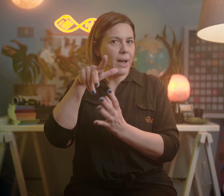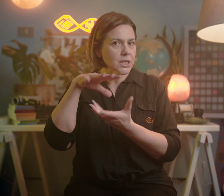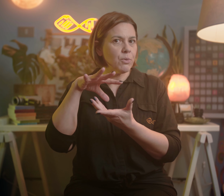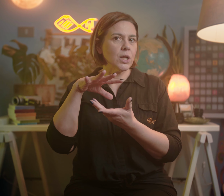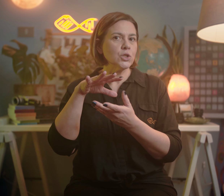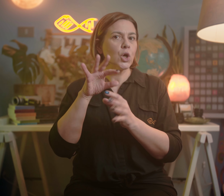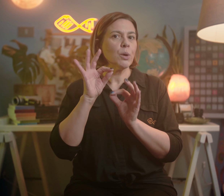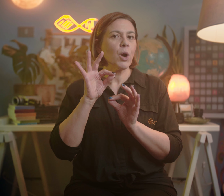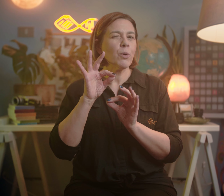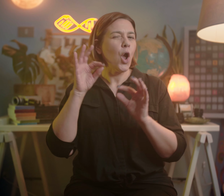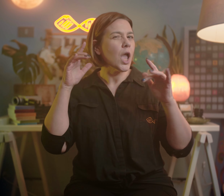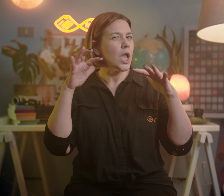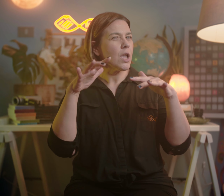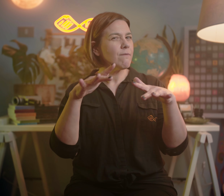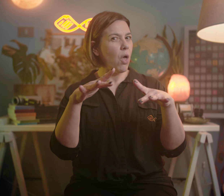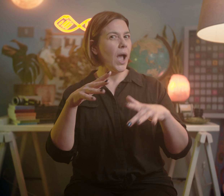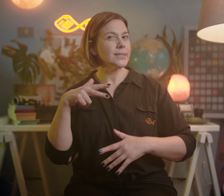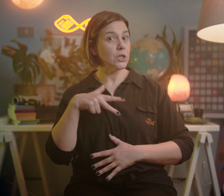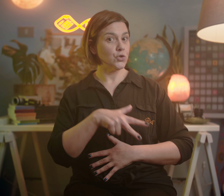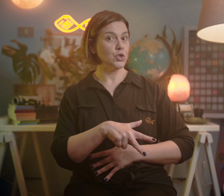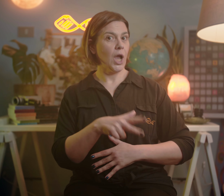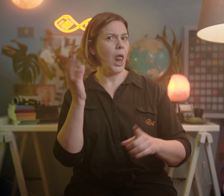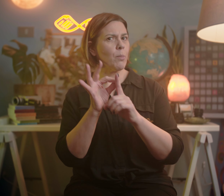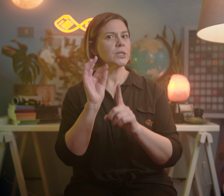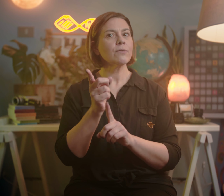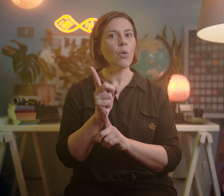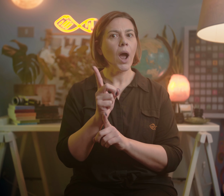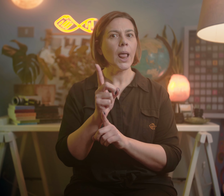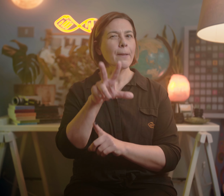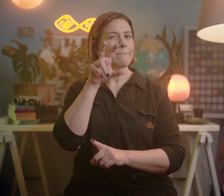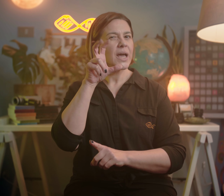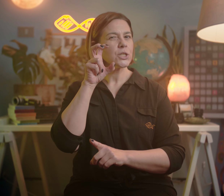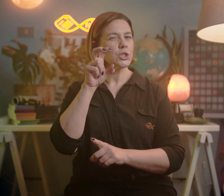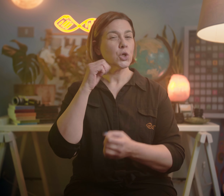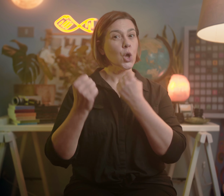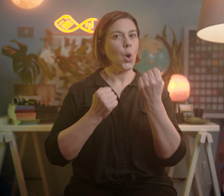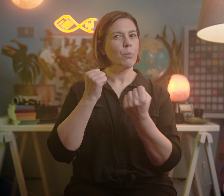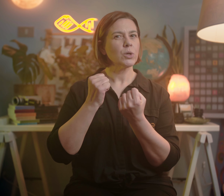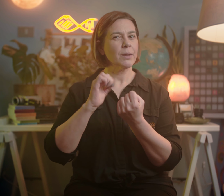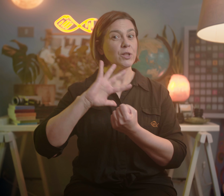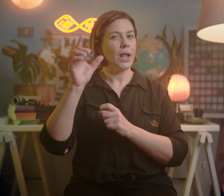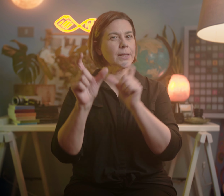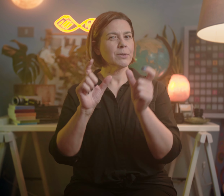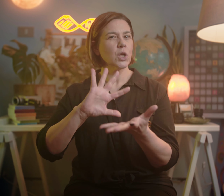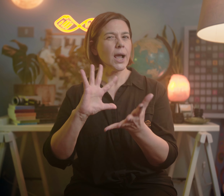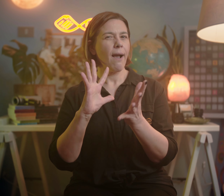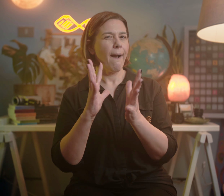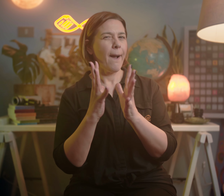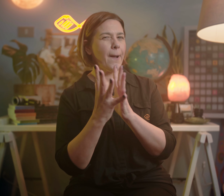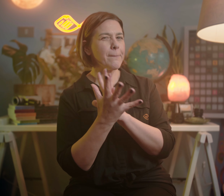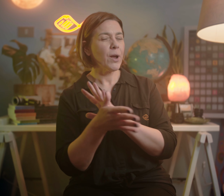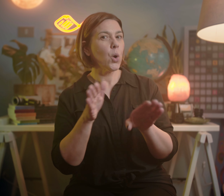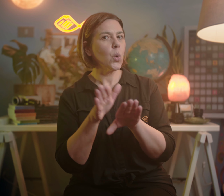tipo di influenza sociale finalizzata a cambiare la percezione o il comportamento degli altri, usando